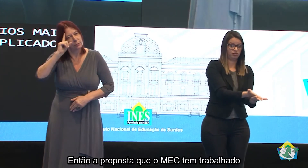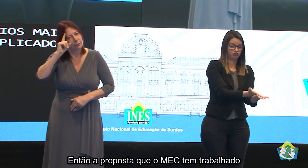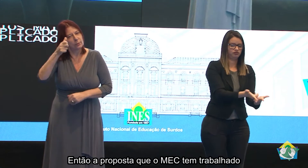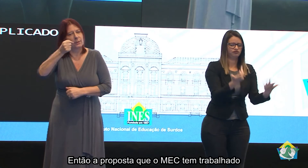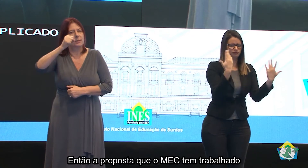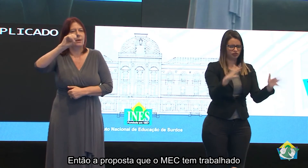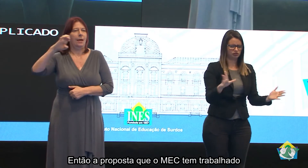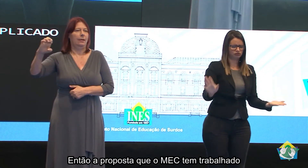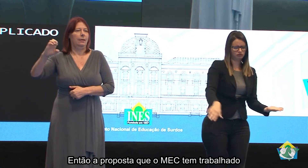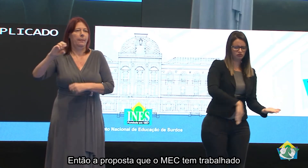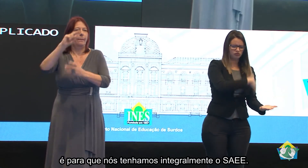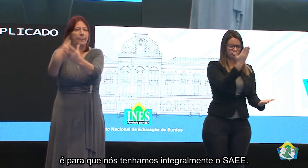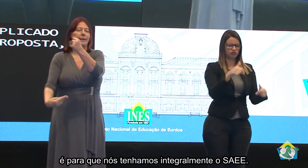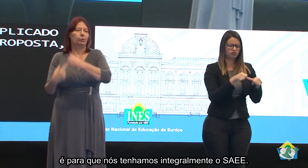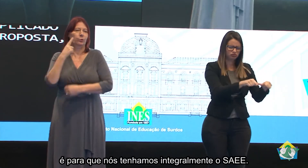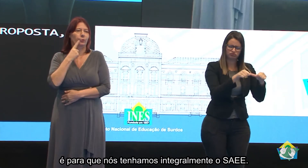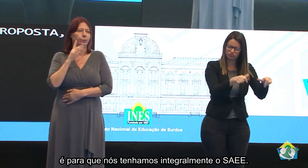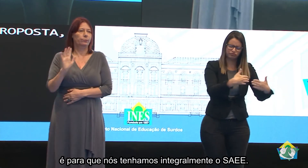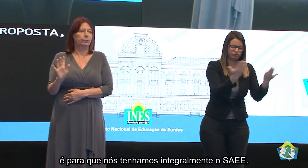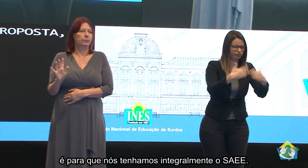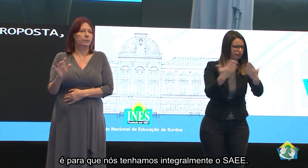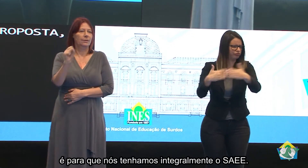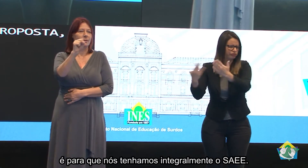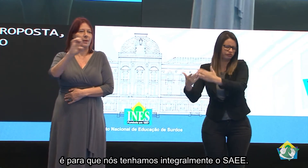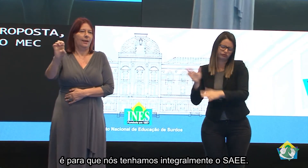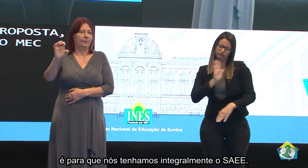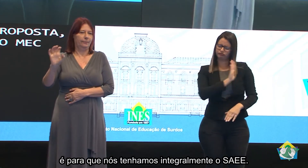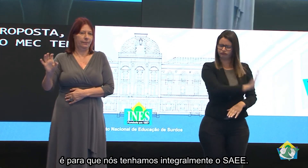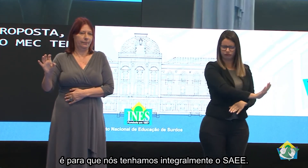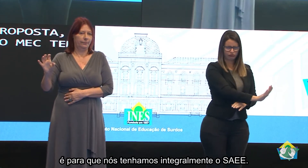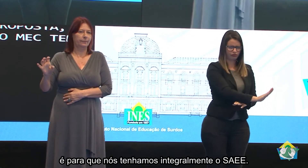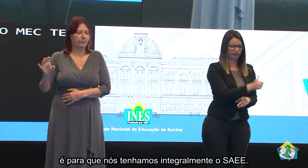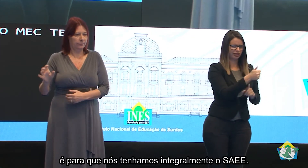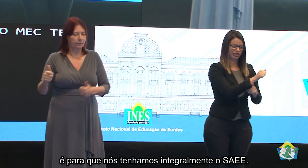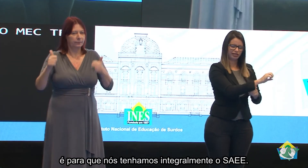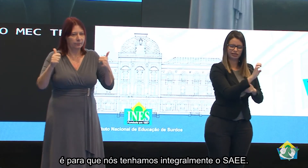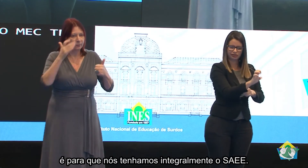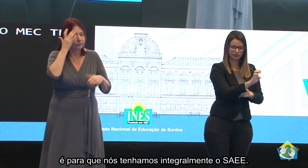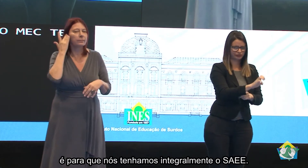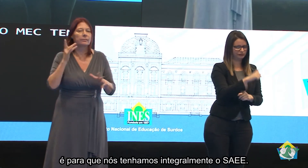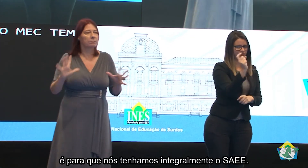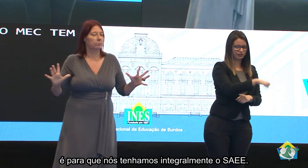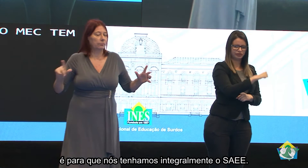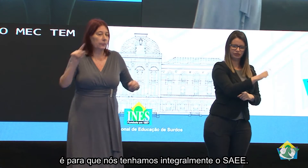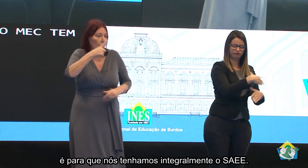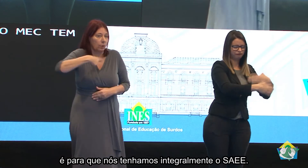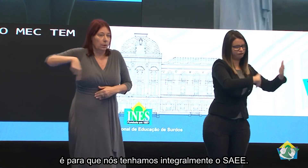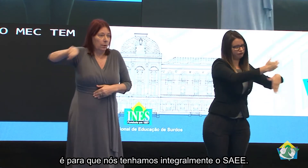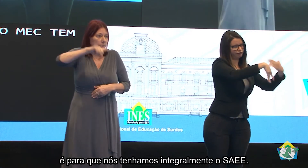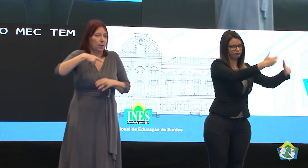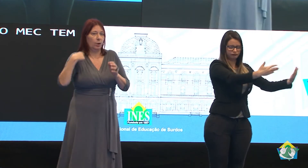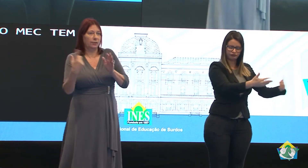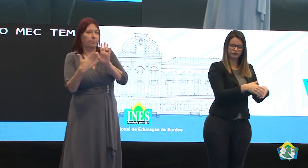proposta que o MEC tem trabalhado é para que nós tenhamos integralmente o SAI.